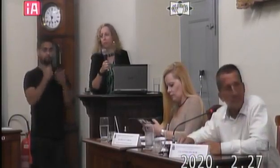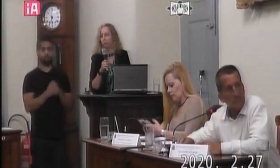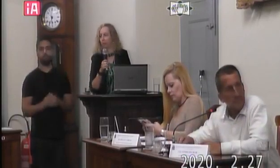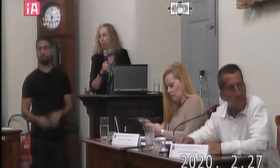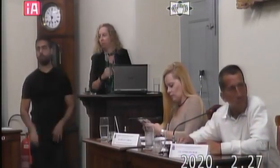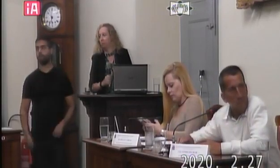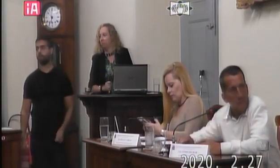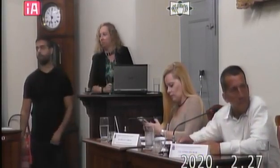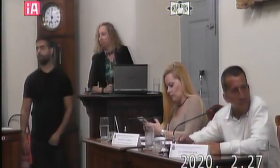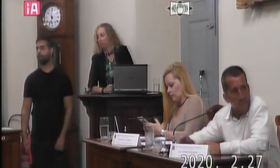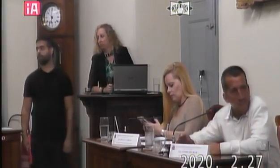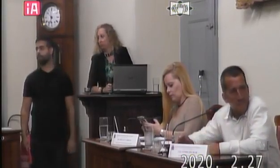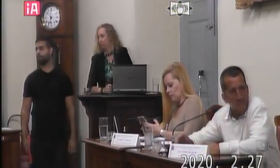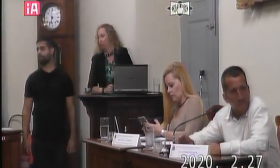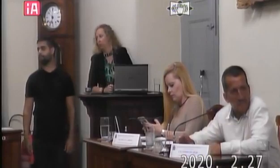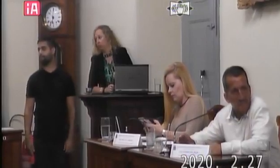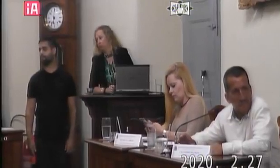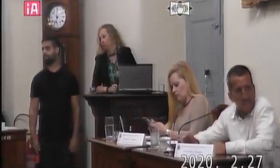nada.